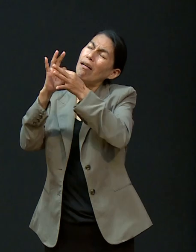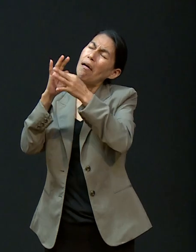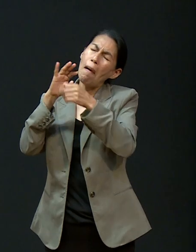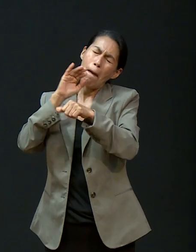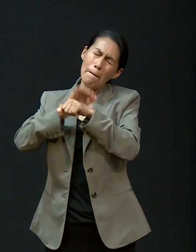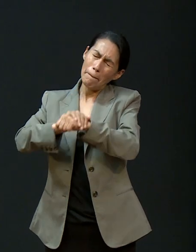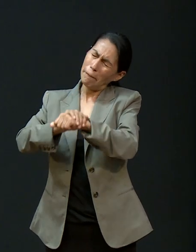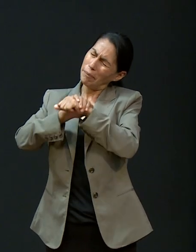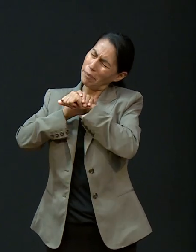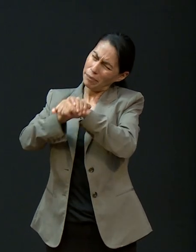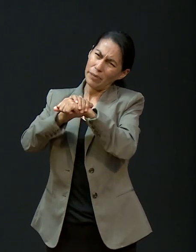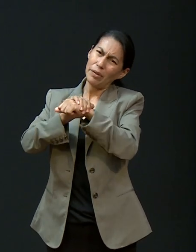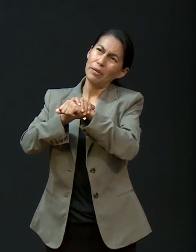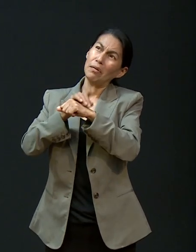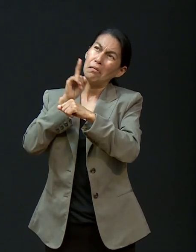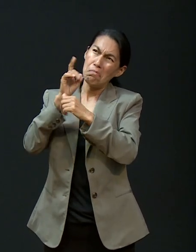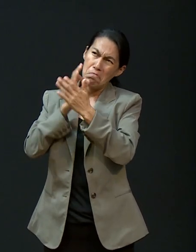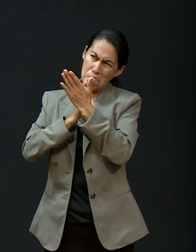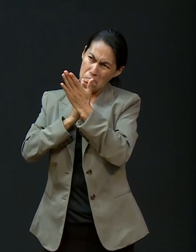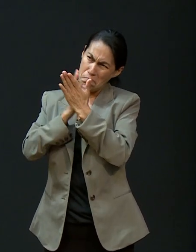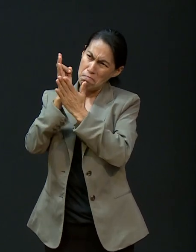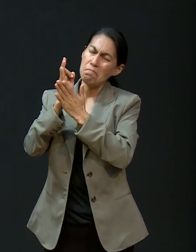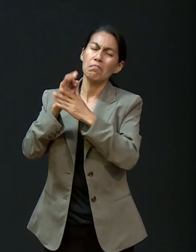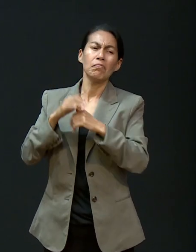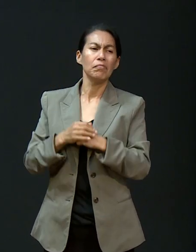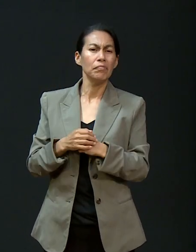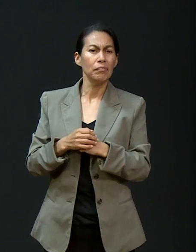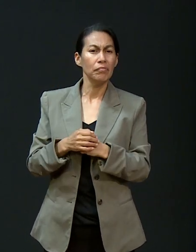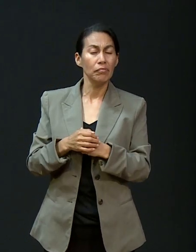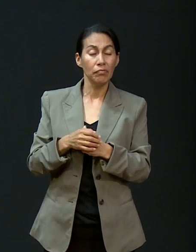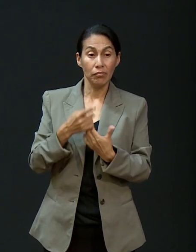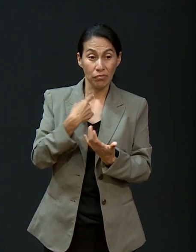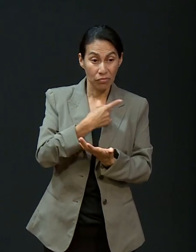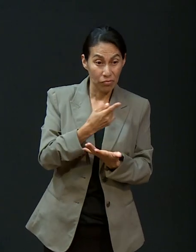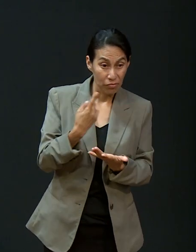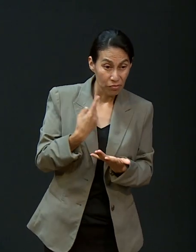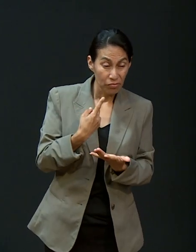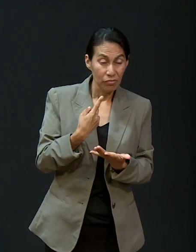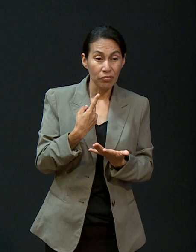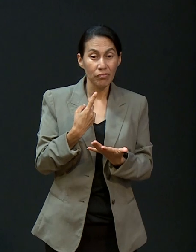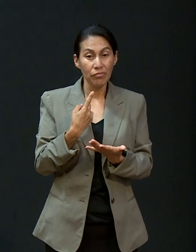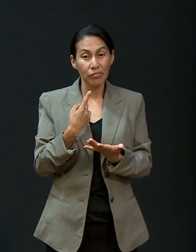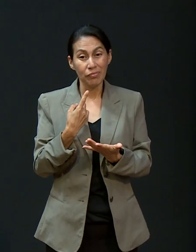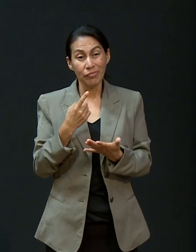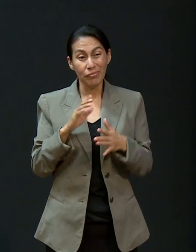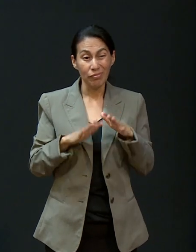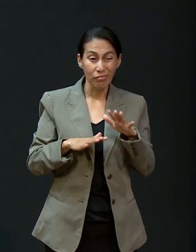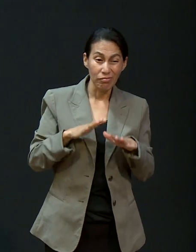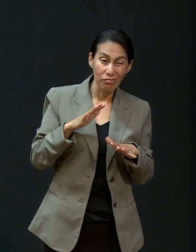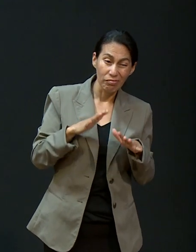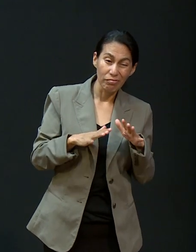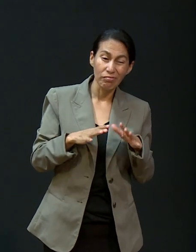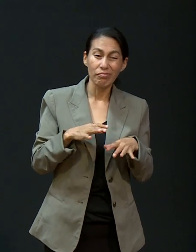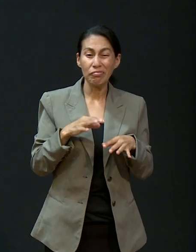amigo. Y qué amigo, tan fiel, porque aunque nosotros